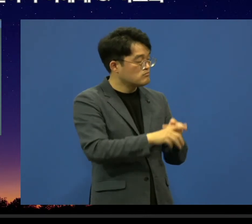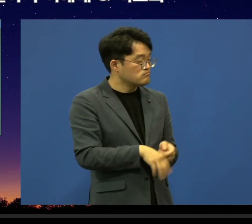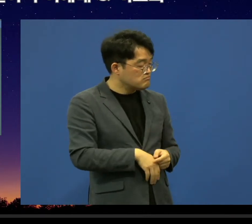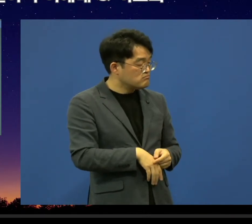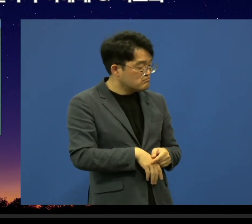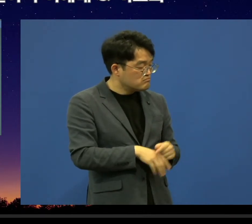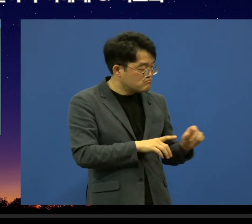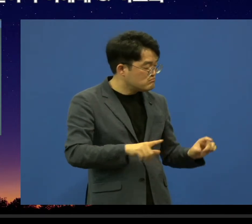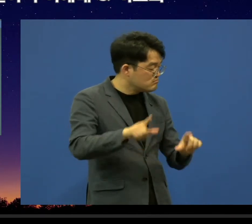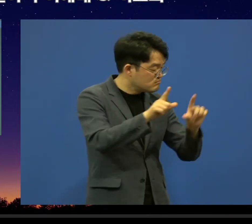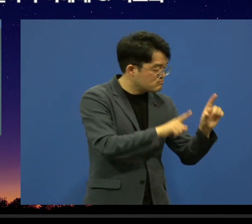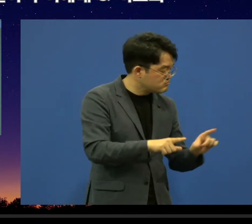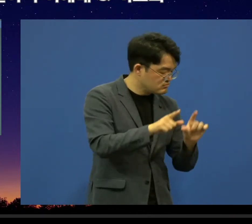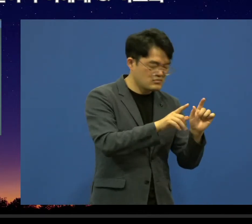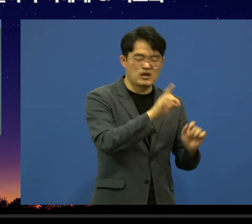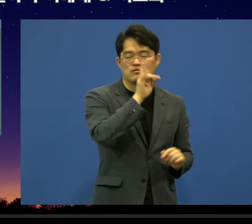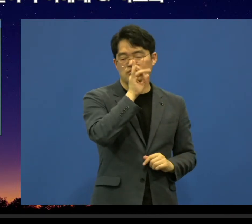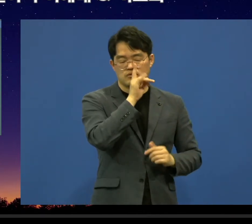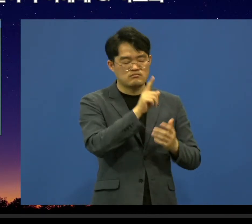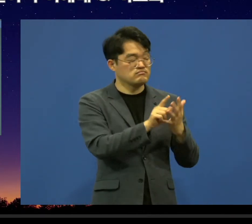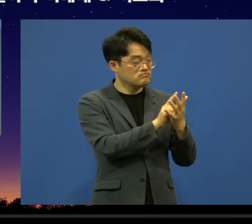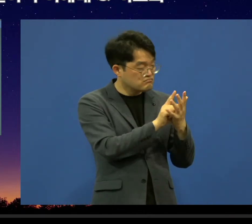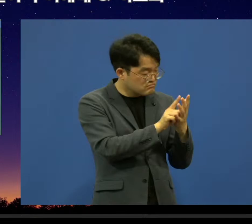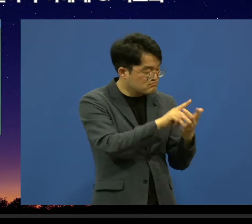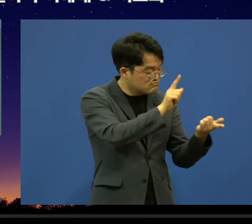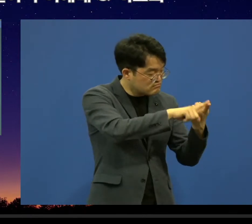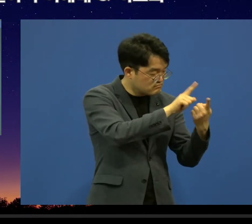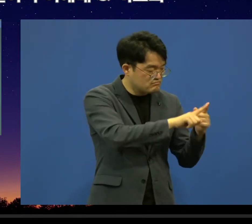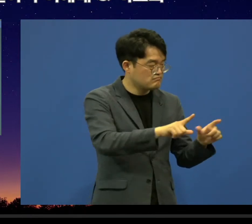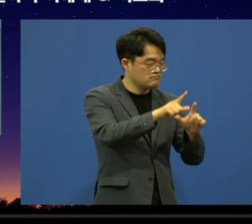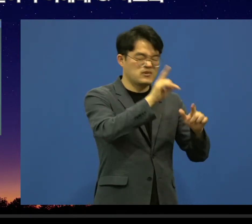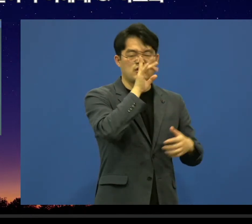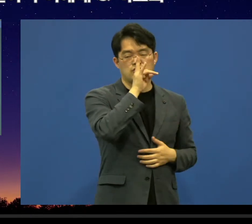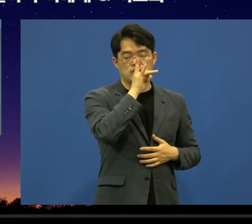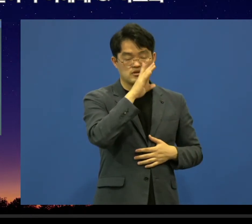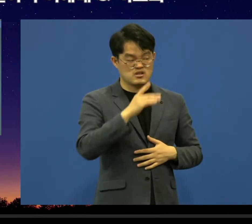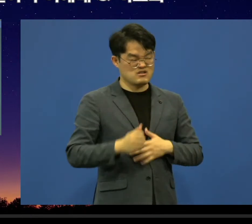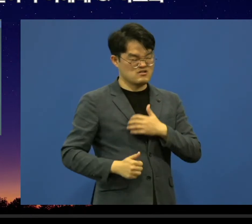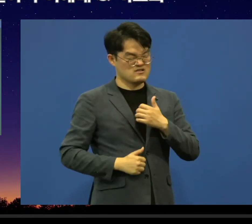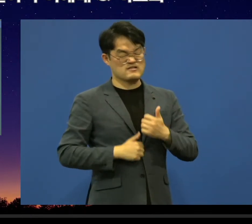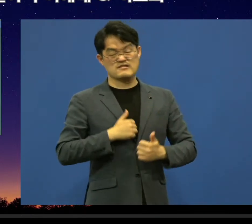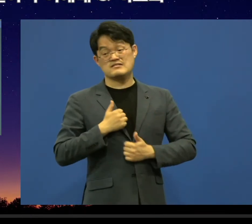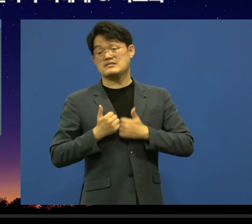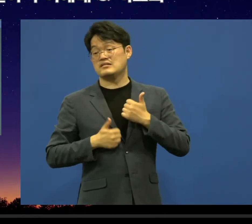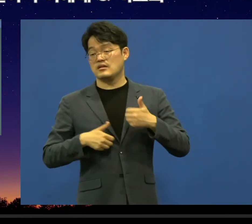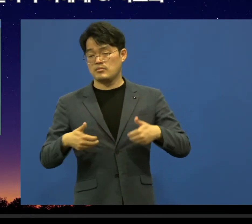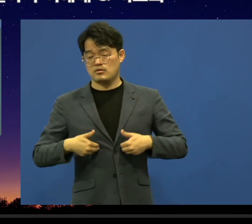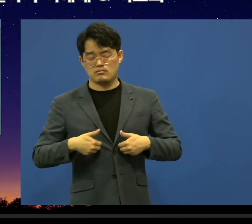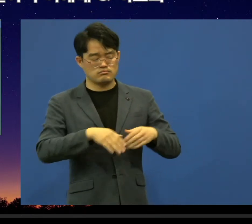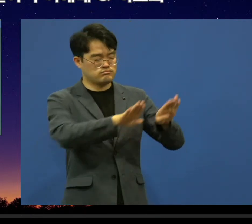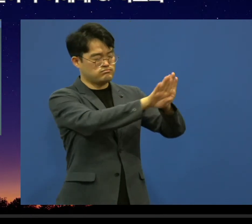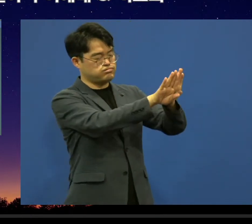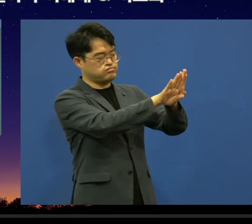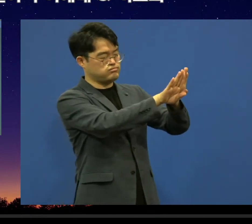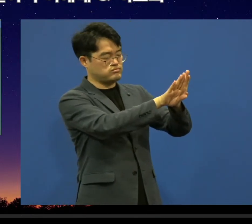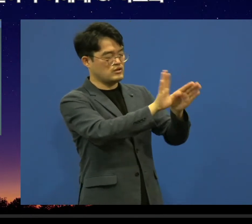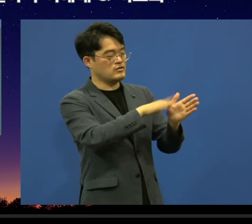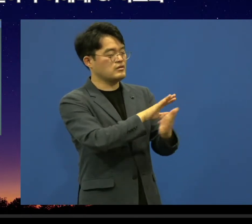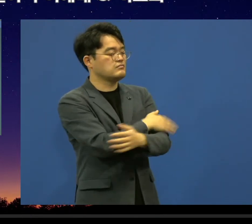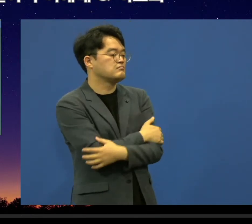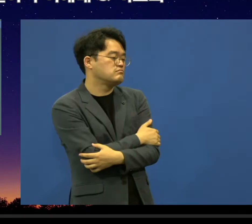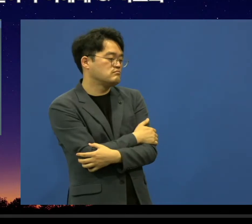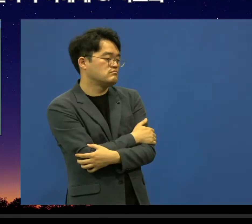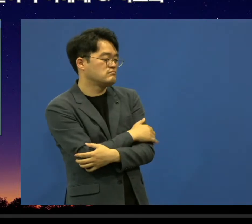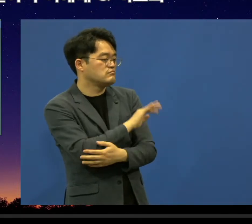지금은 분노해야 돼요. 분노해야 돼요. 닫힌 문 앞에서 여러분 가만히 그냥 열리기를 기다리면 안 됩니다. 여러분 닫힌